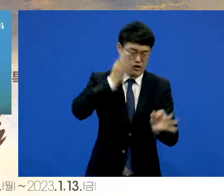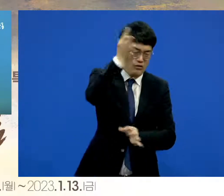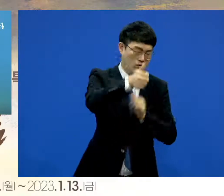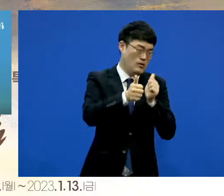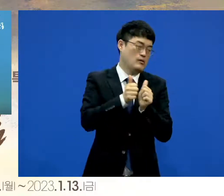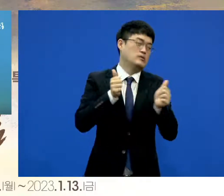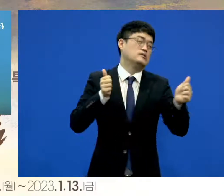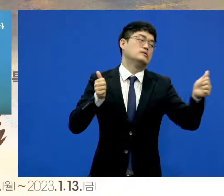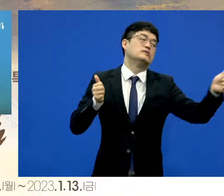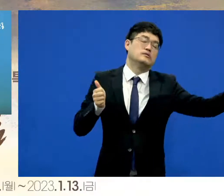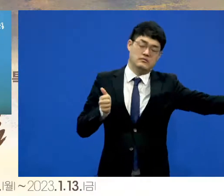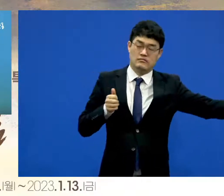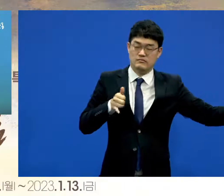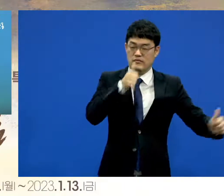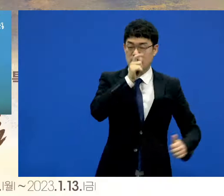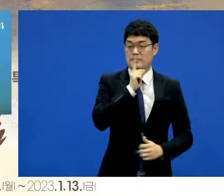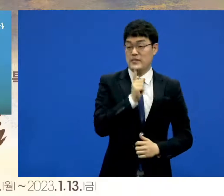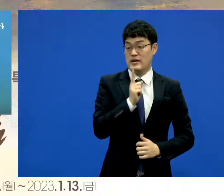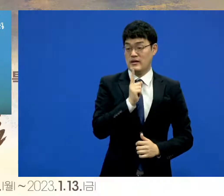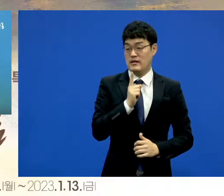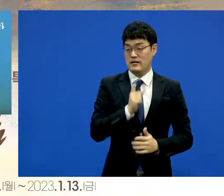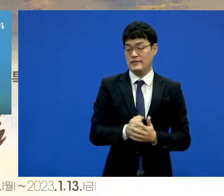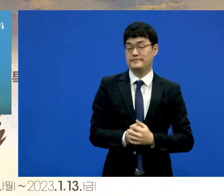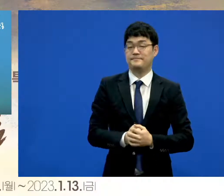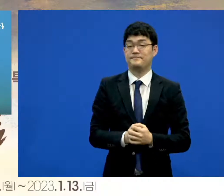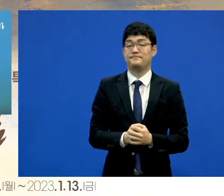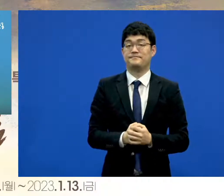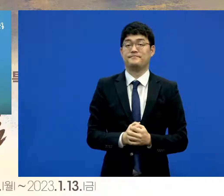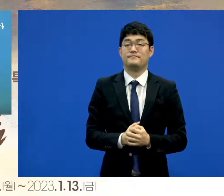돌아온다는 것. 이 길은 멀고 험한 길.